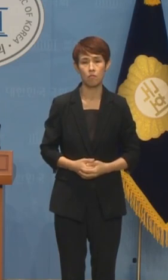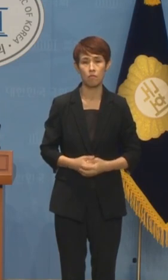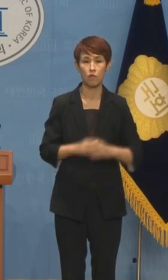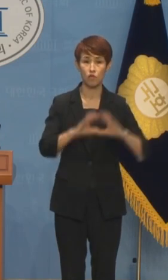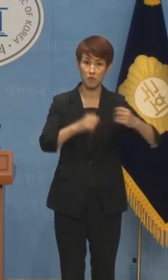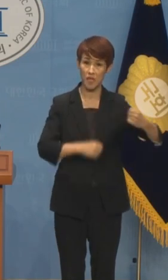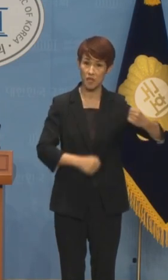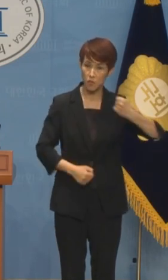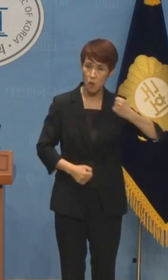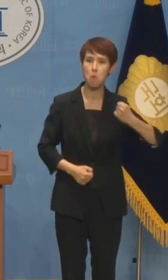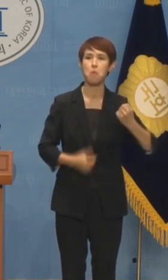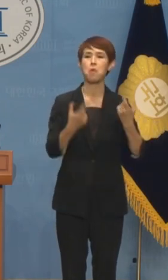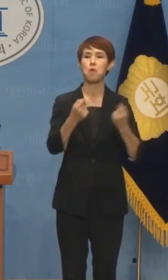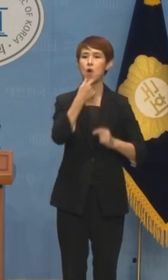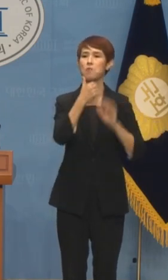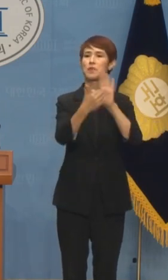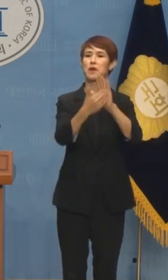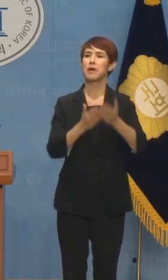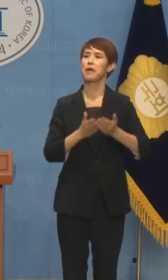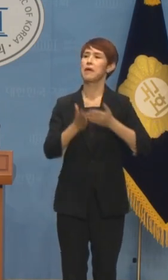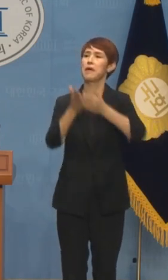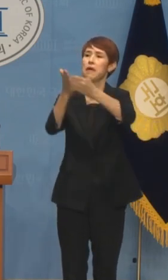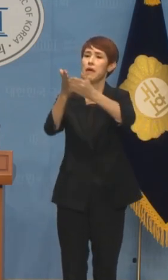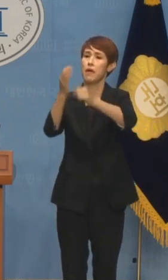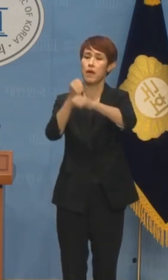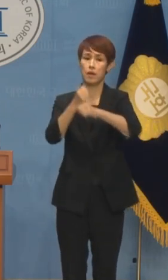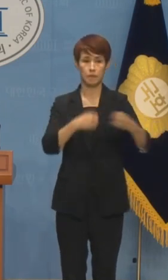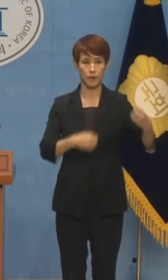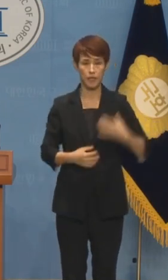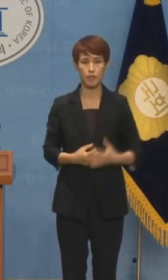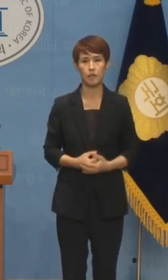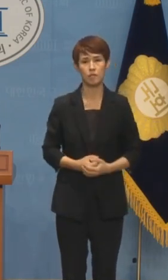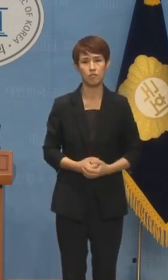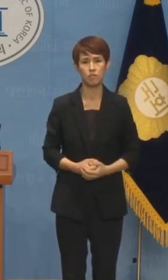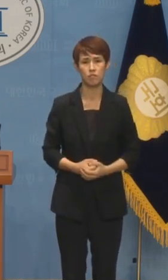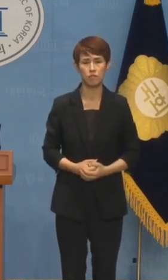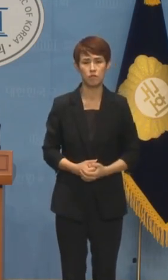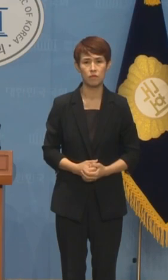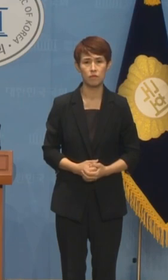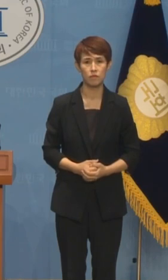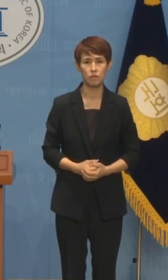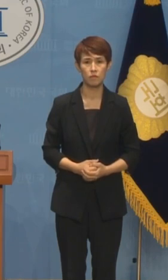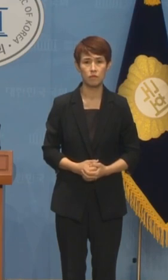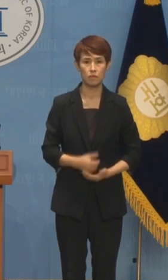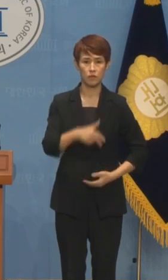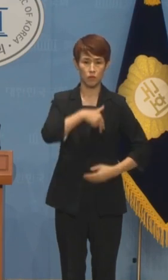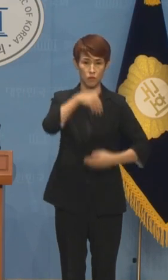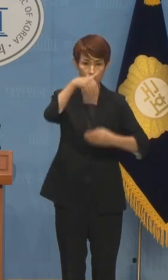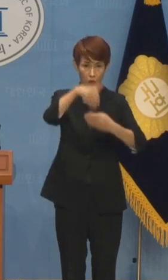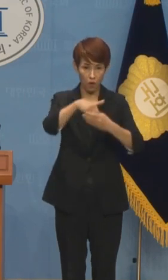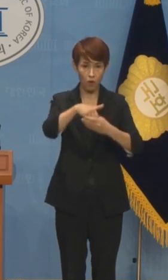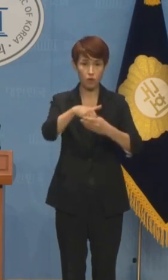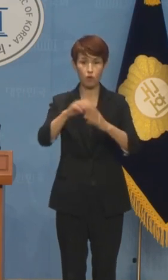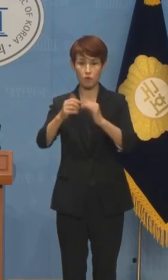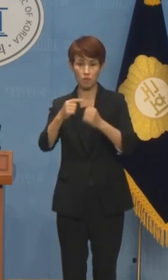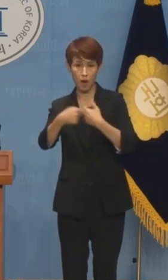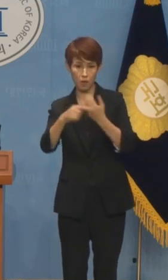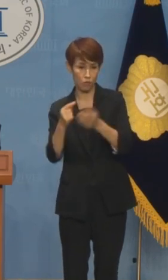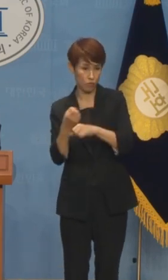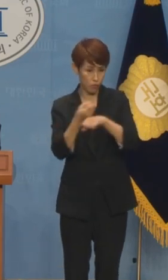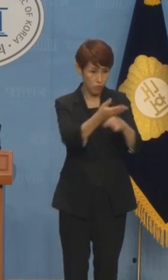국민의힘도 득달같이 거부권을 건의하겠다고 나섰습니다. 총선 민의에 대한 자성은